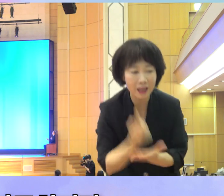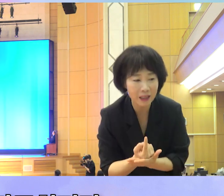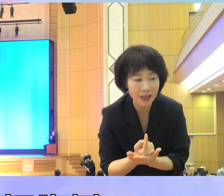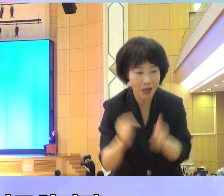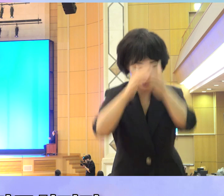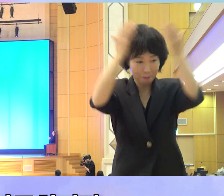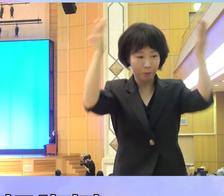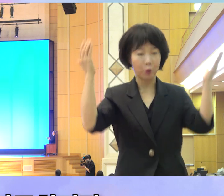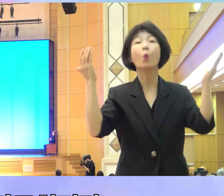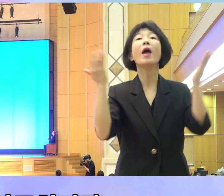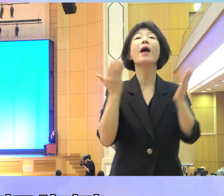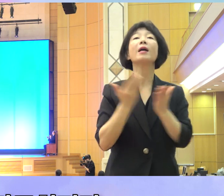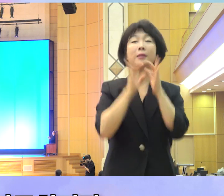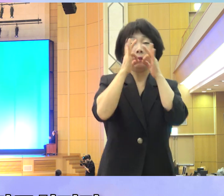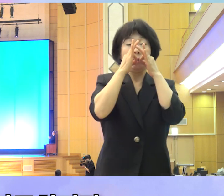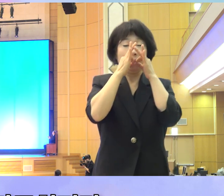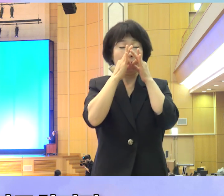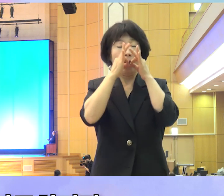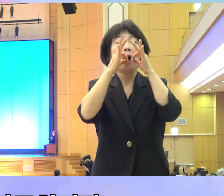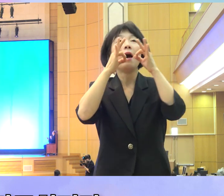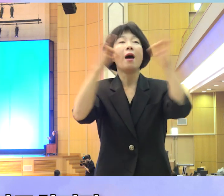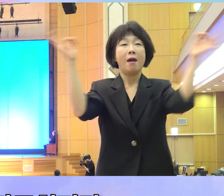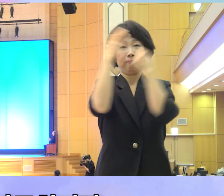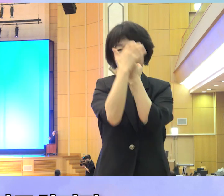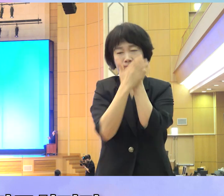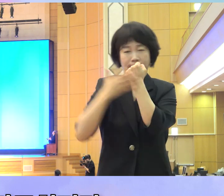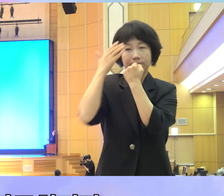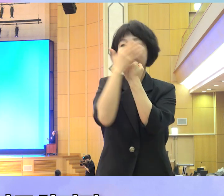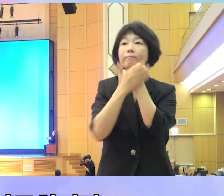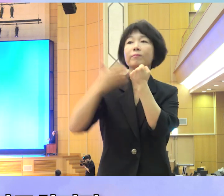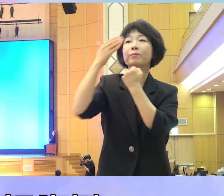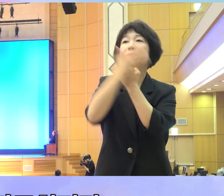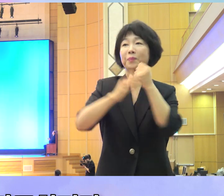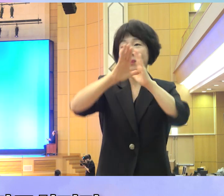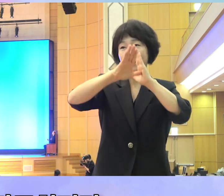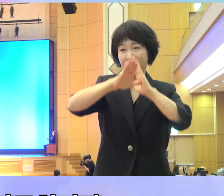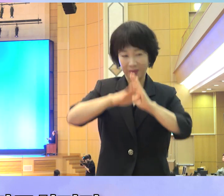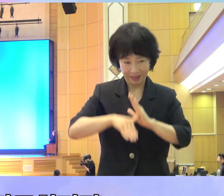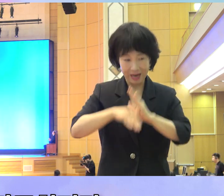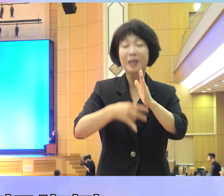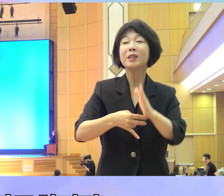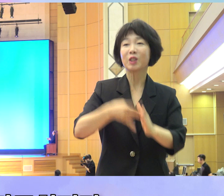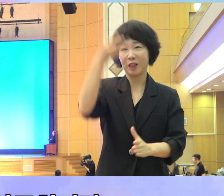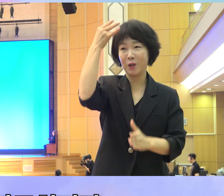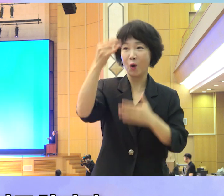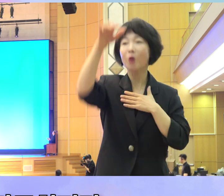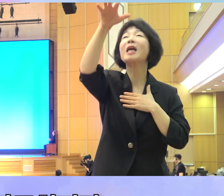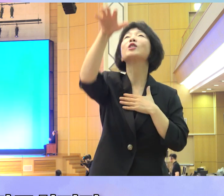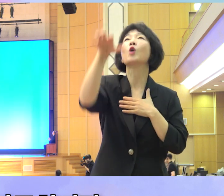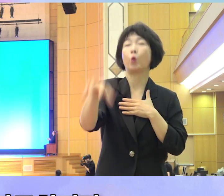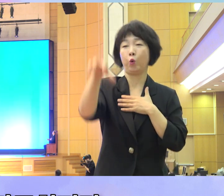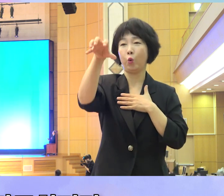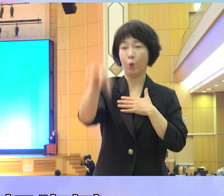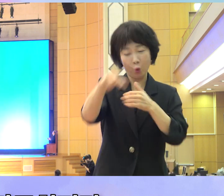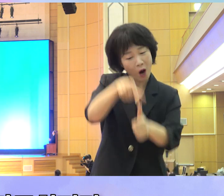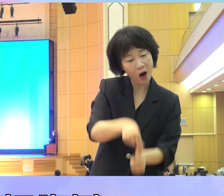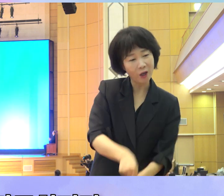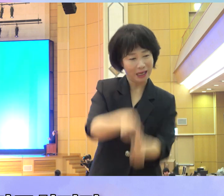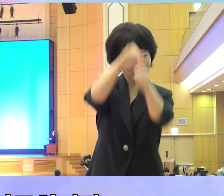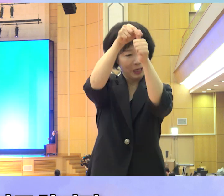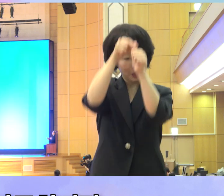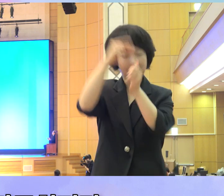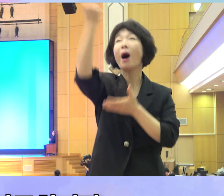다시 오시네. 오늘 외치세. 이는 은혜의 힘이 지원해서